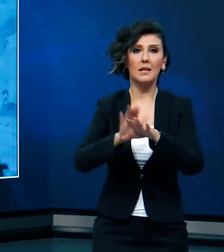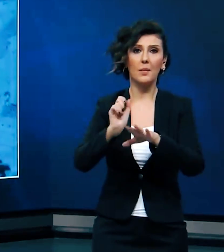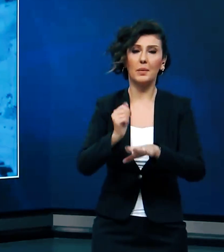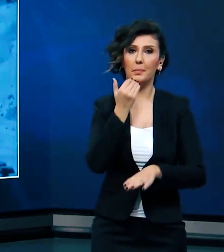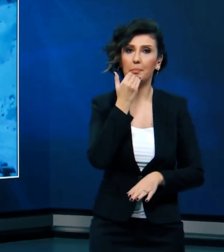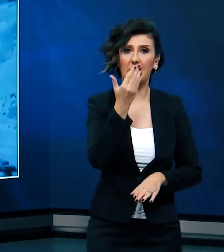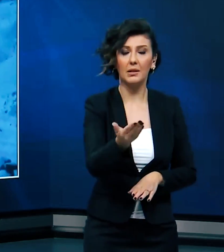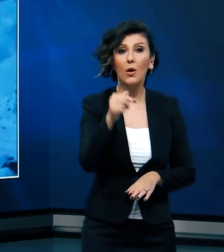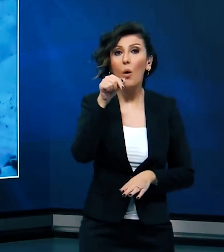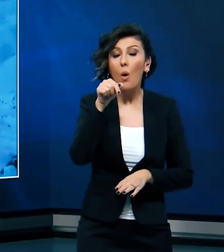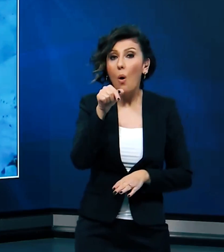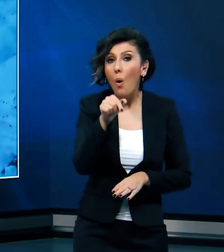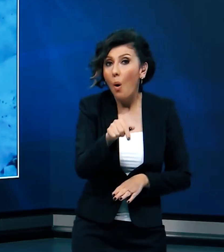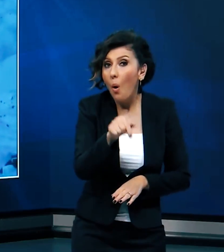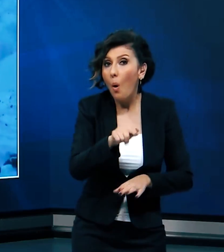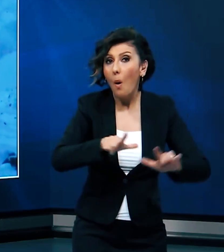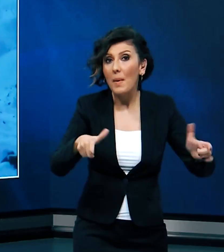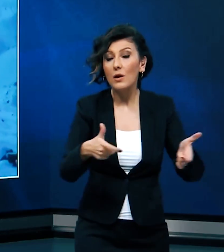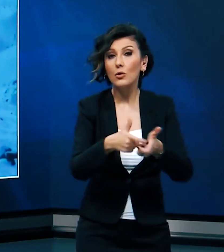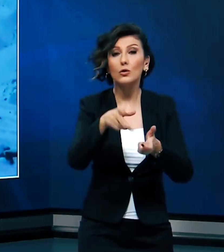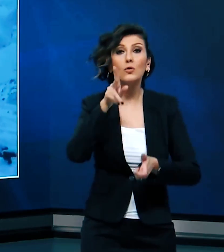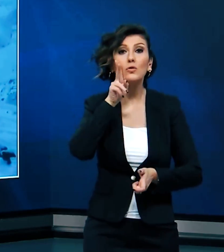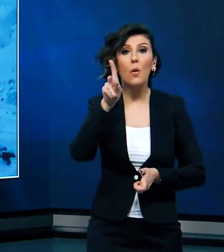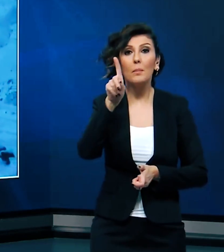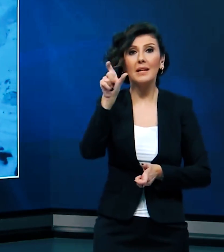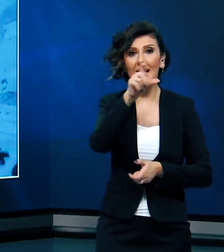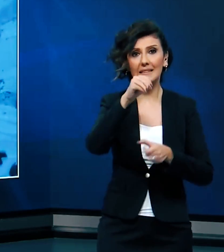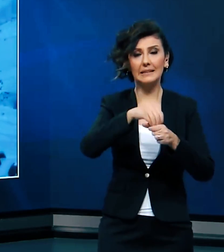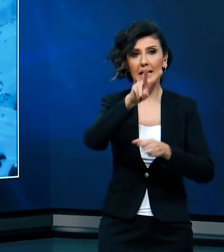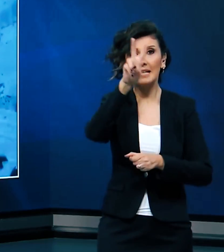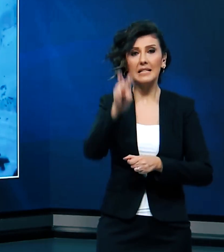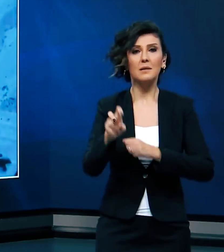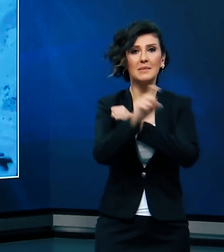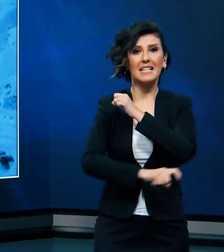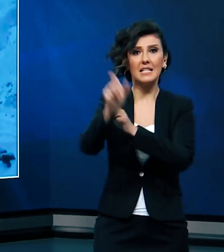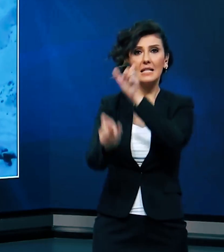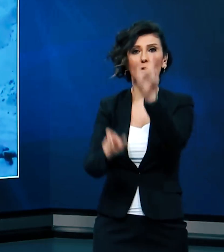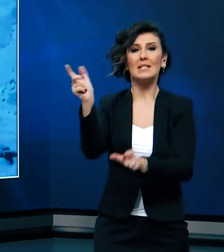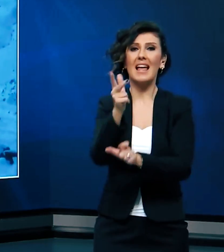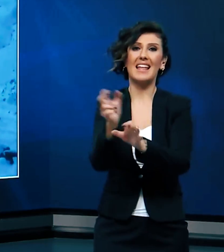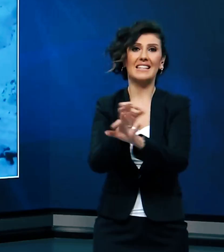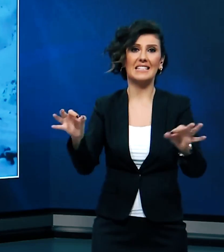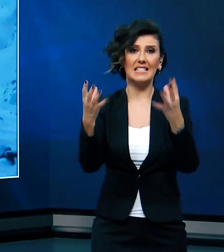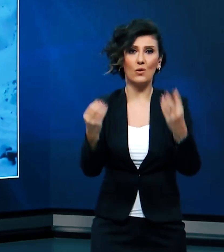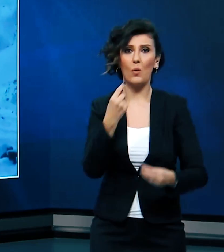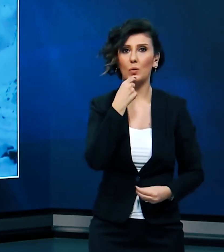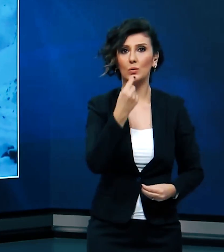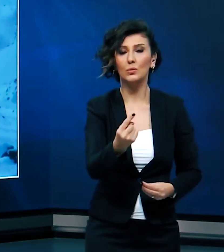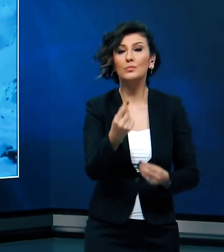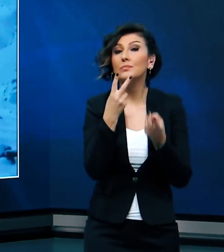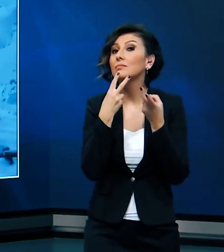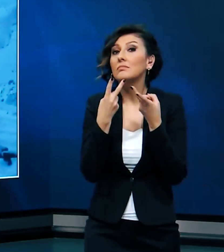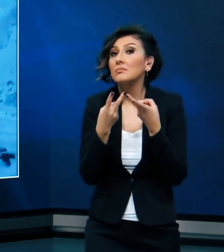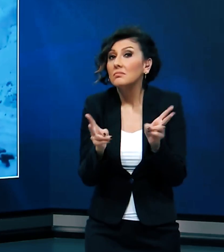operasyonlar düzenlendiği belirtildi. Ve o operasyonlarda son bir ay içinde 28 terörist etkisiz hale